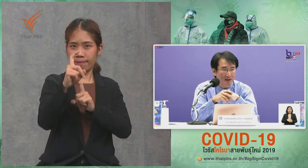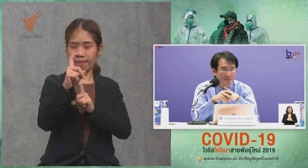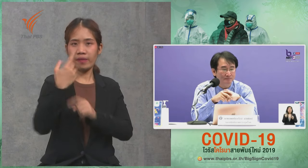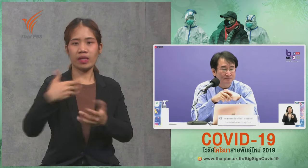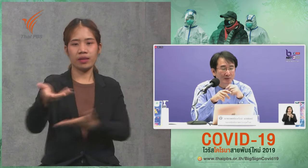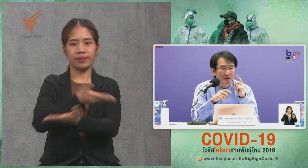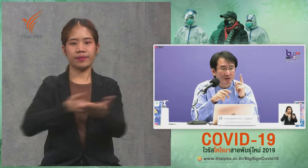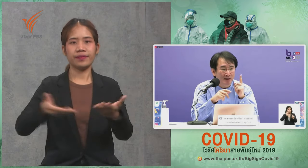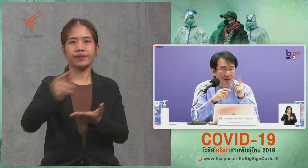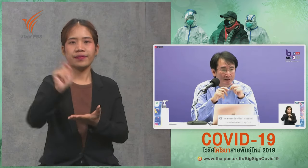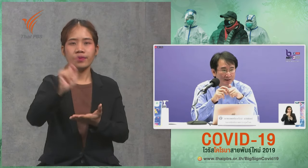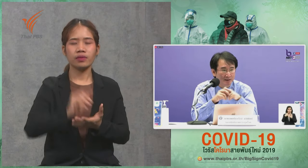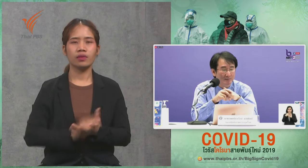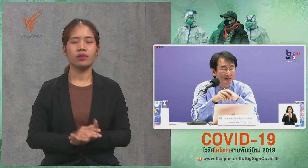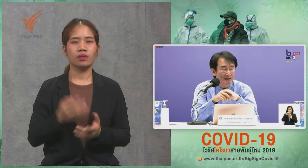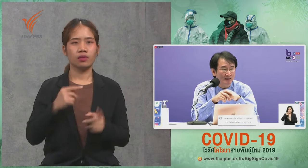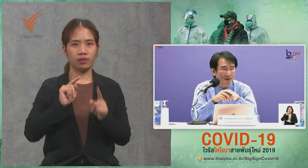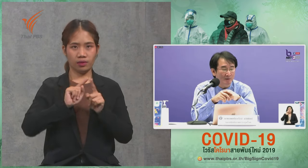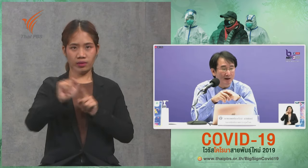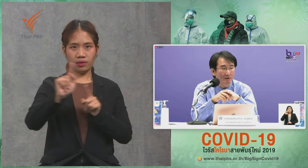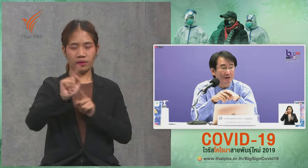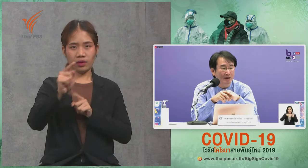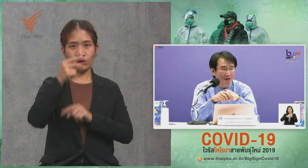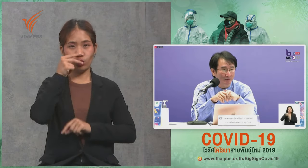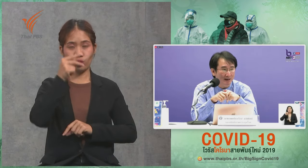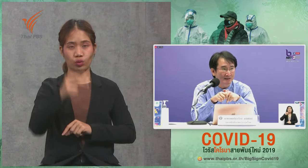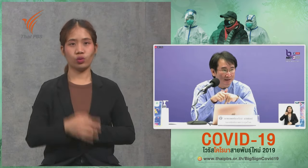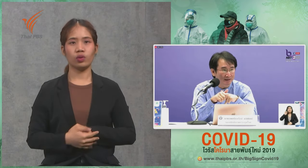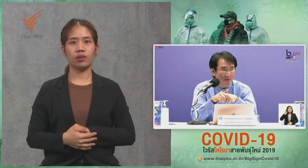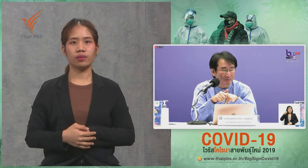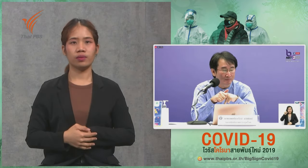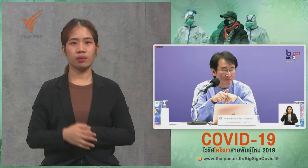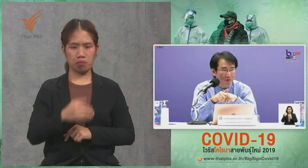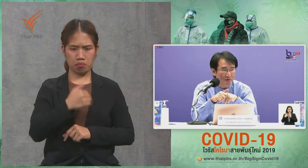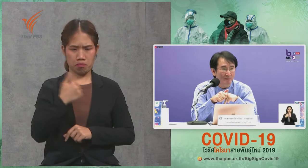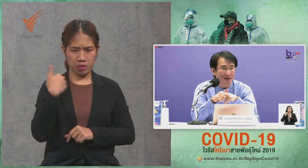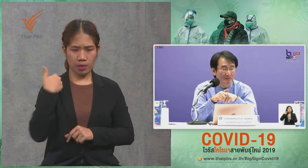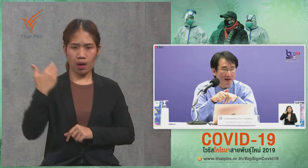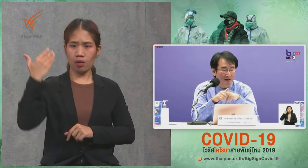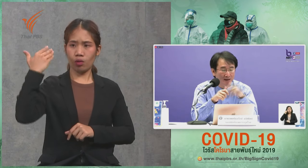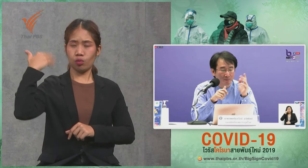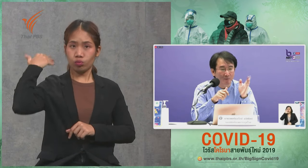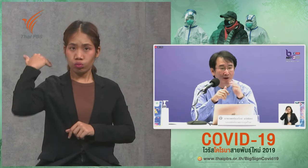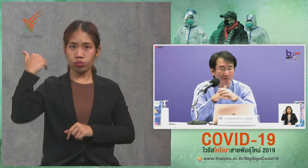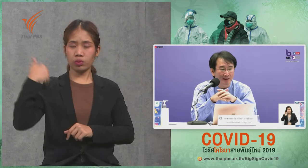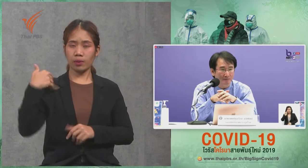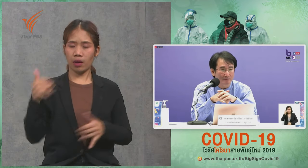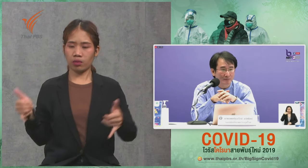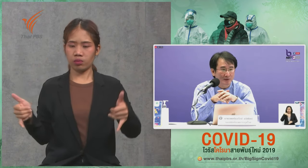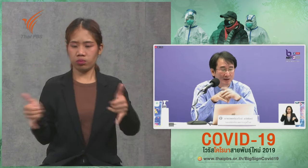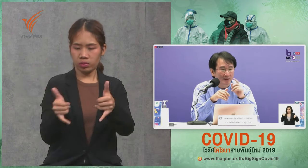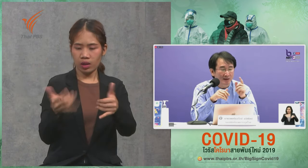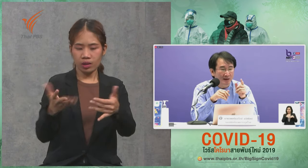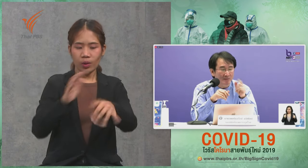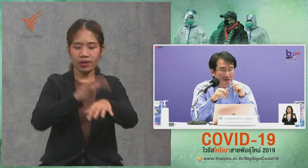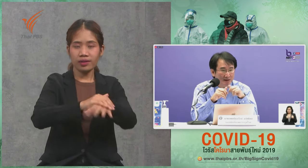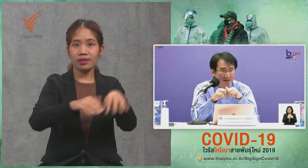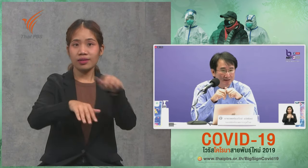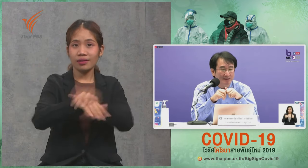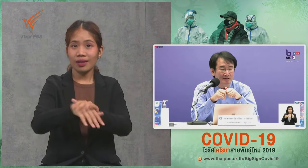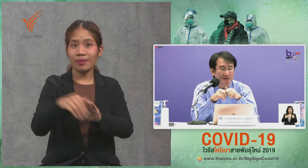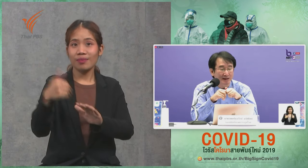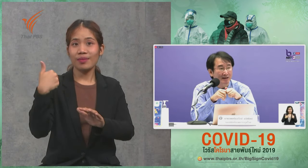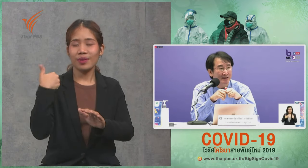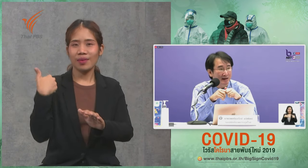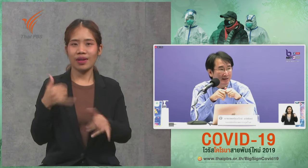ไรนะครับอันที่หนึ่งเนี่ยพิจารณาจากว่าเราเคยอยู่ใกล้ชิดกับผู้สัมผัสหรือว่าไอ้กับผู้ป่วยหรือเปล่านะครับ